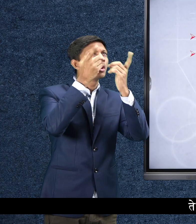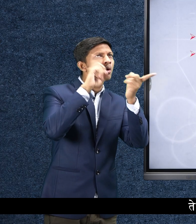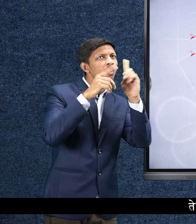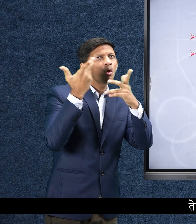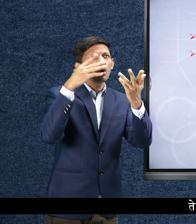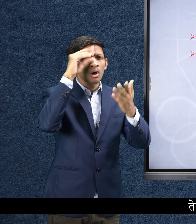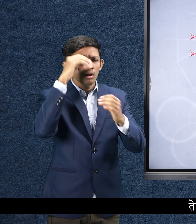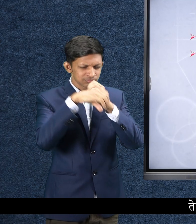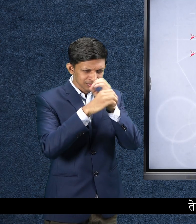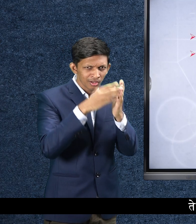जाणून घेऊया.